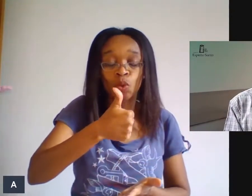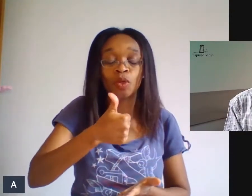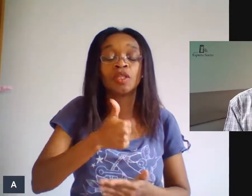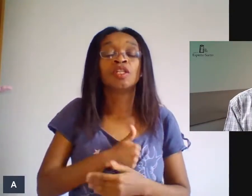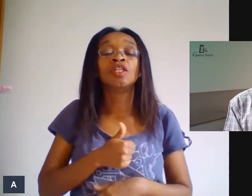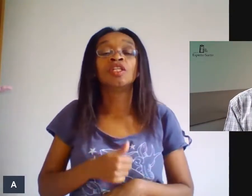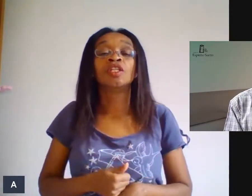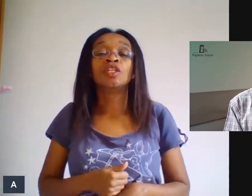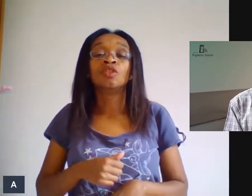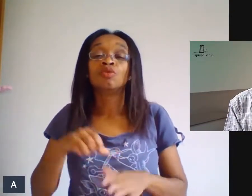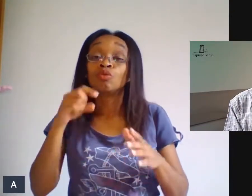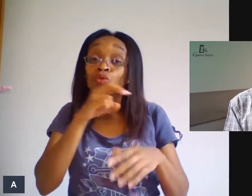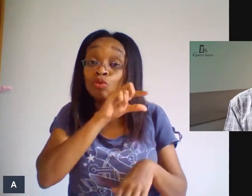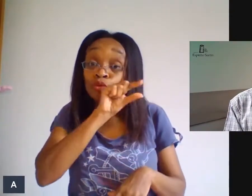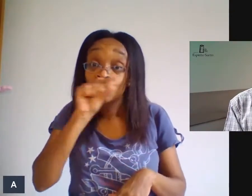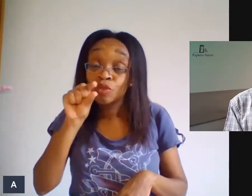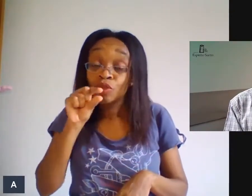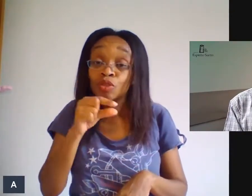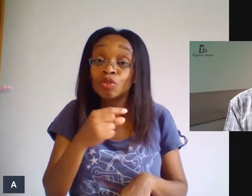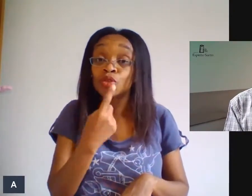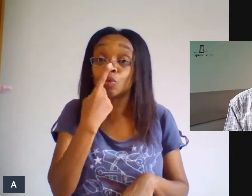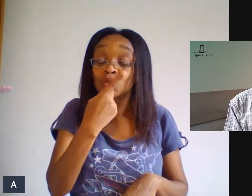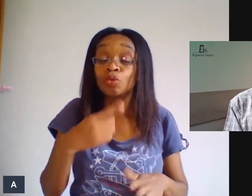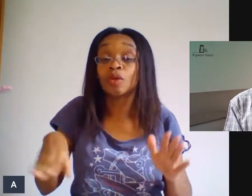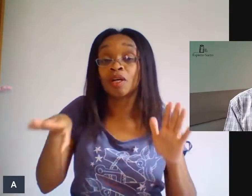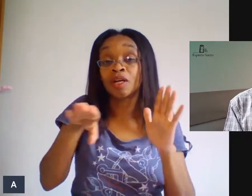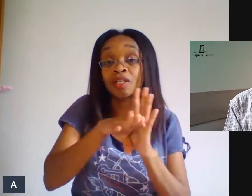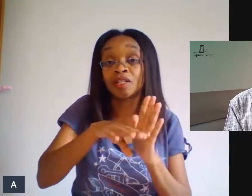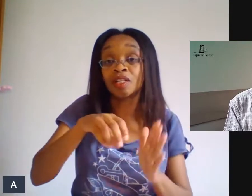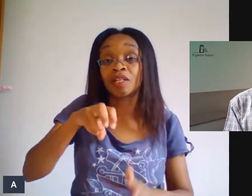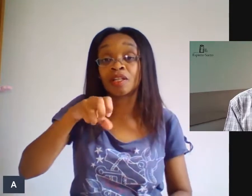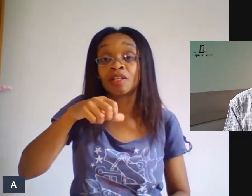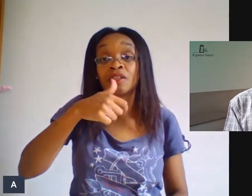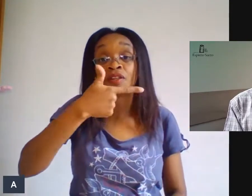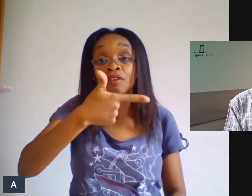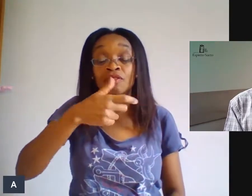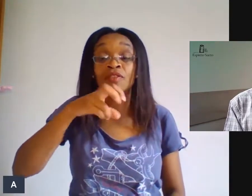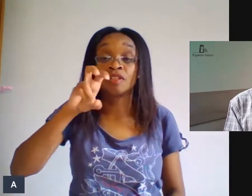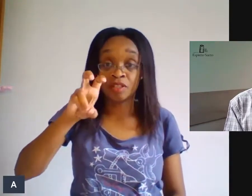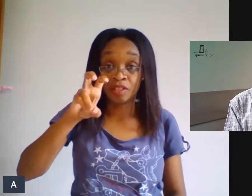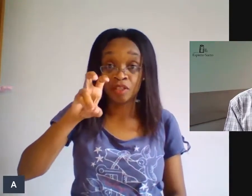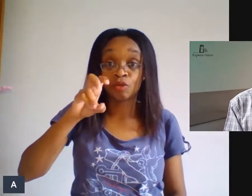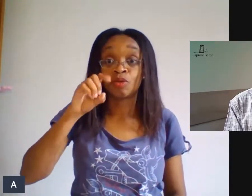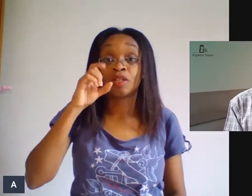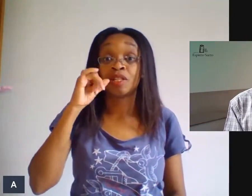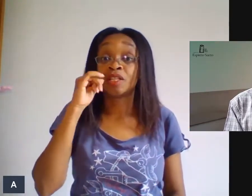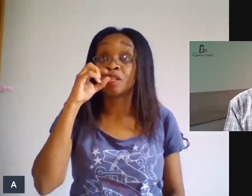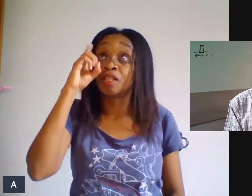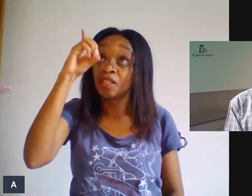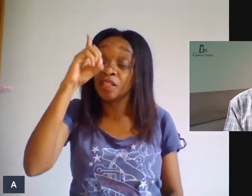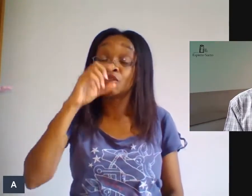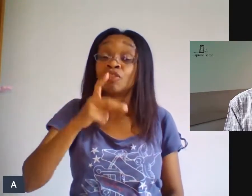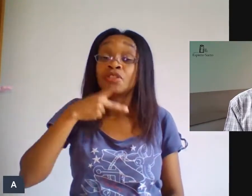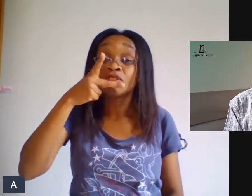25, Deus fala da criação do mundo, né? Menos a